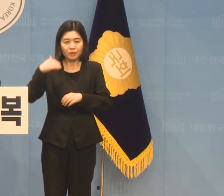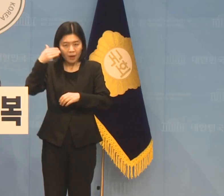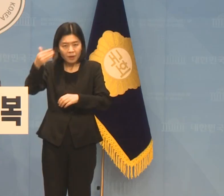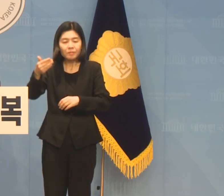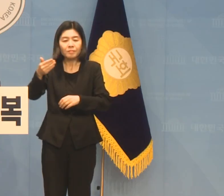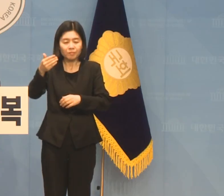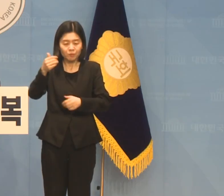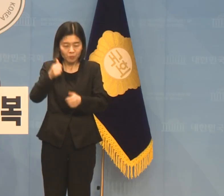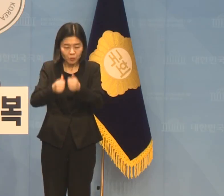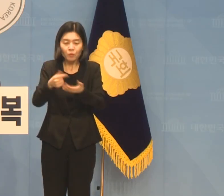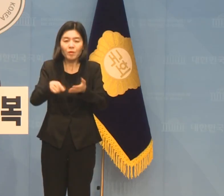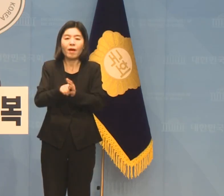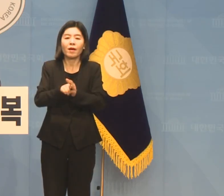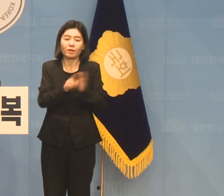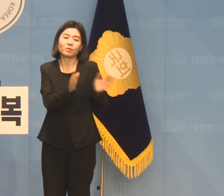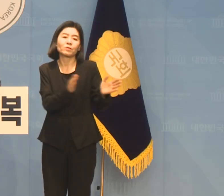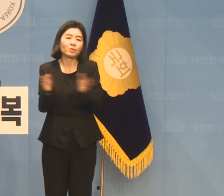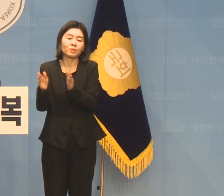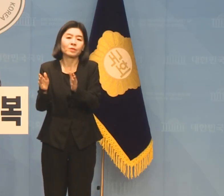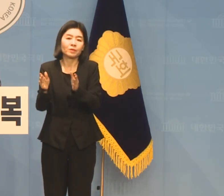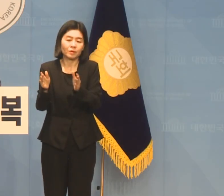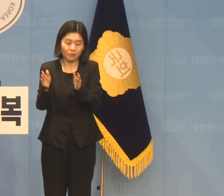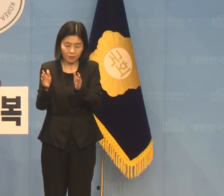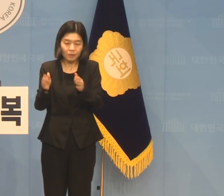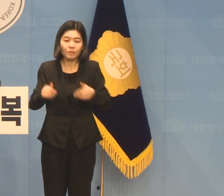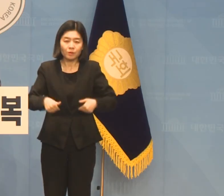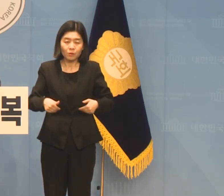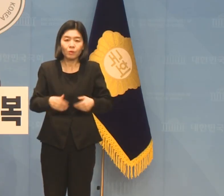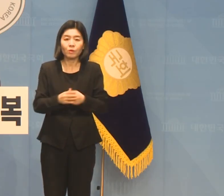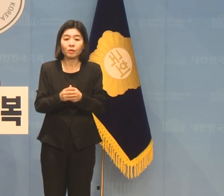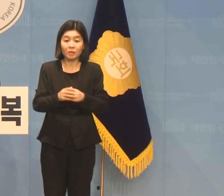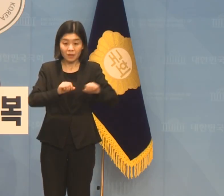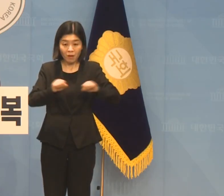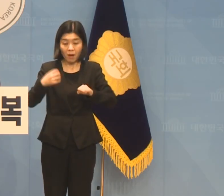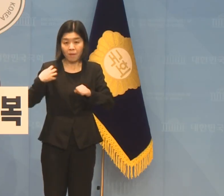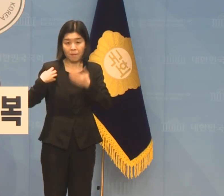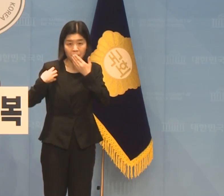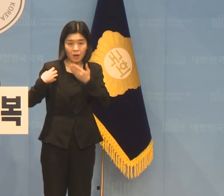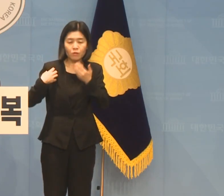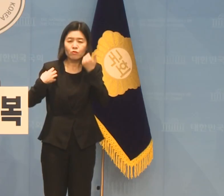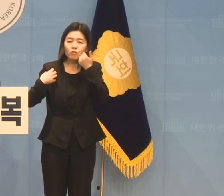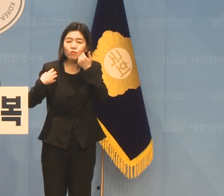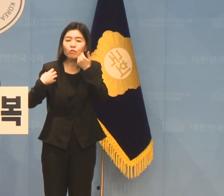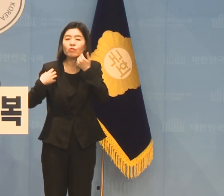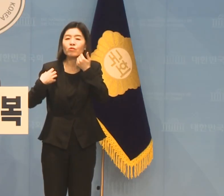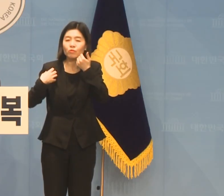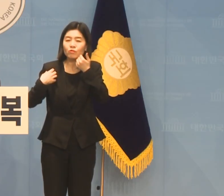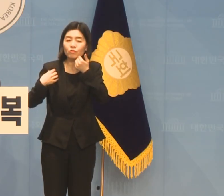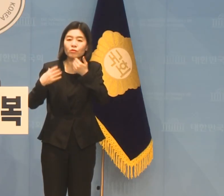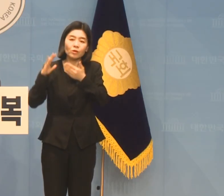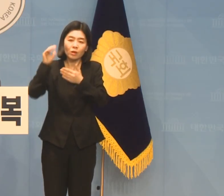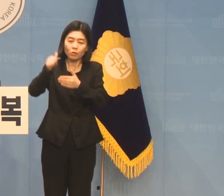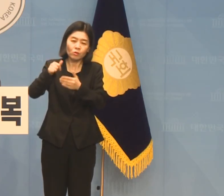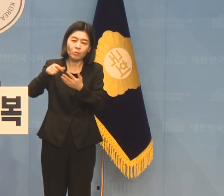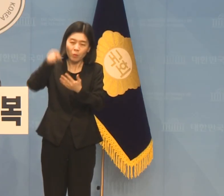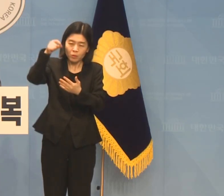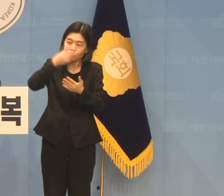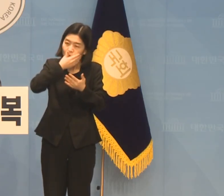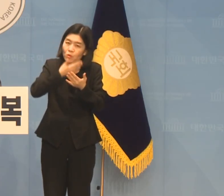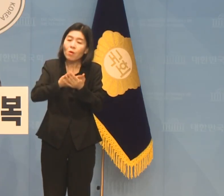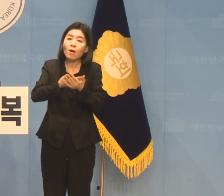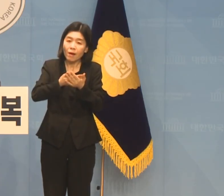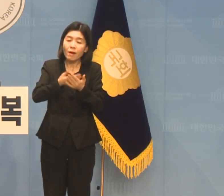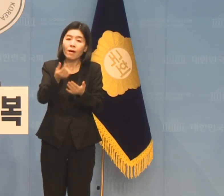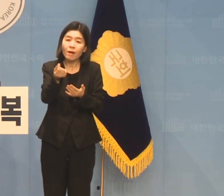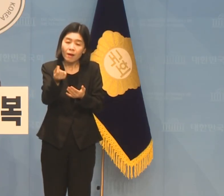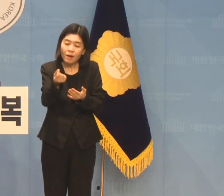해야 합니다. 그리고 이러한 일을 할 수 있는 지도자를 세우는 일이 최우선 과제 아니겠습니까? 그래서 저는